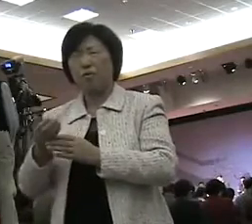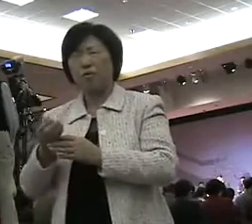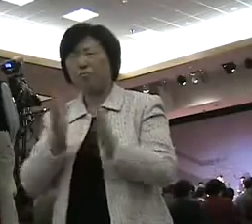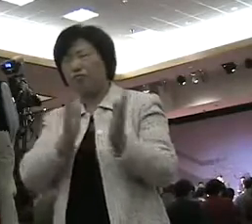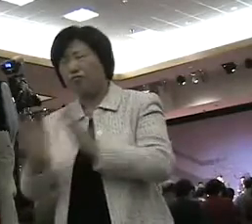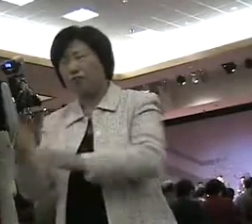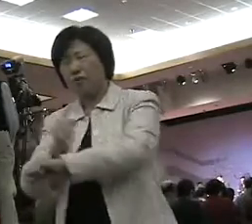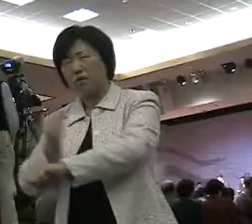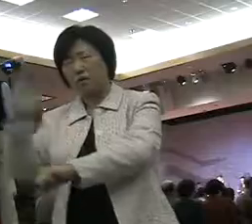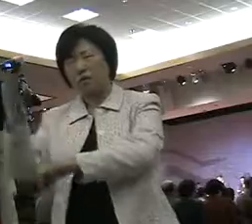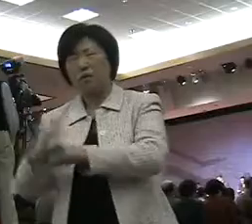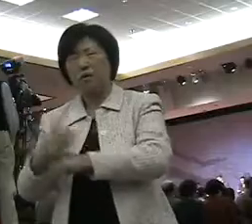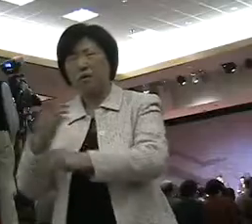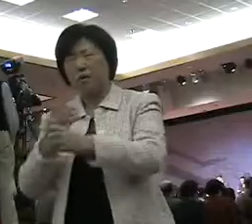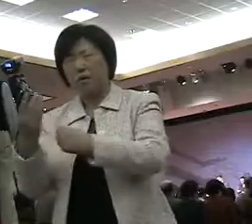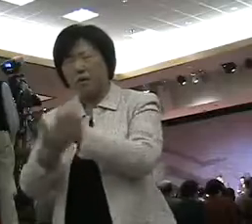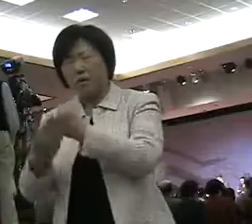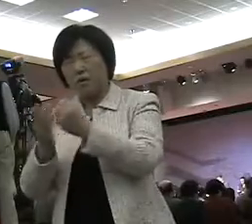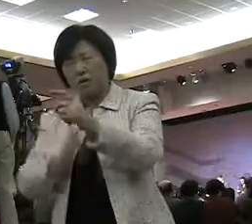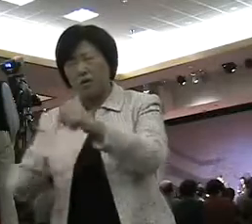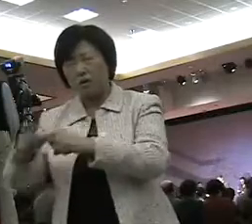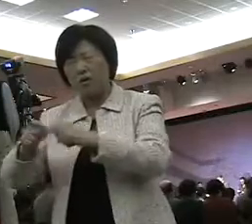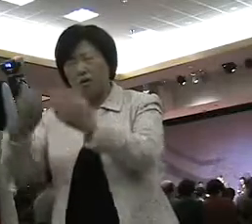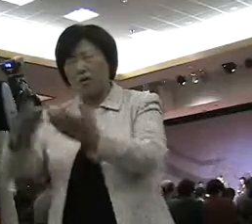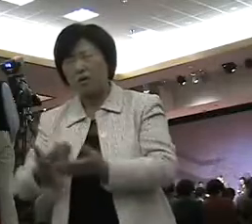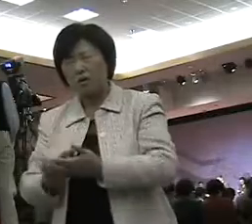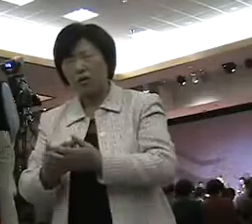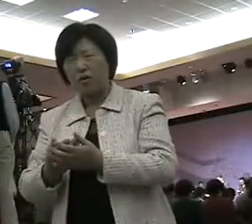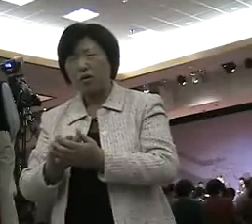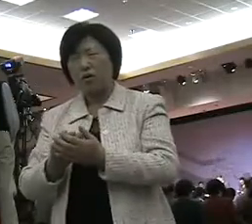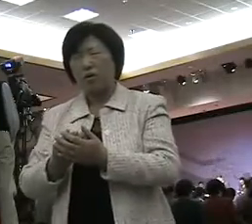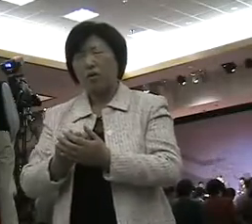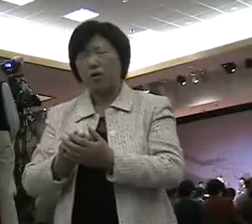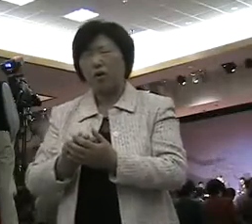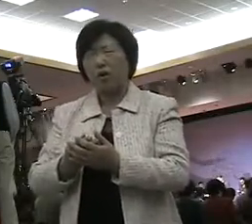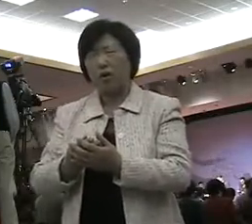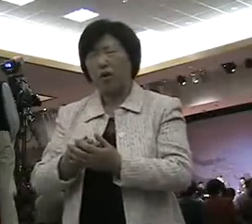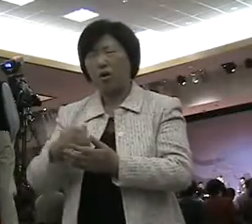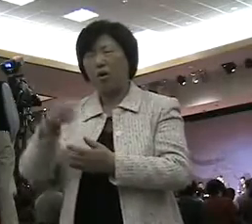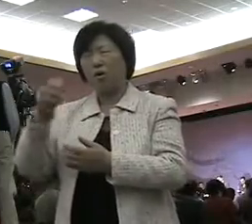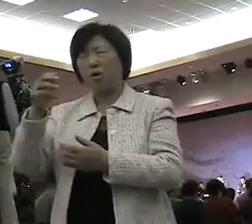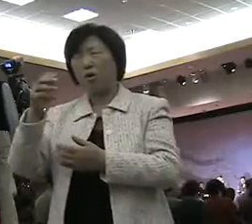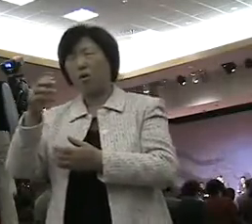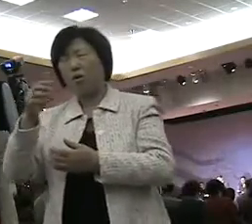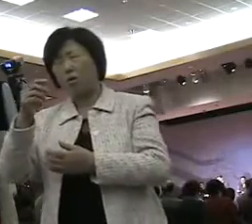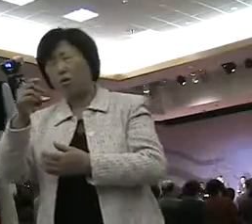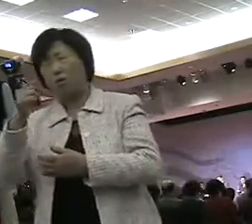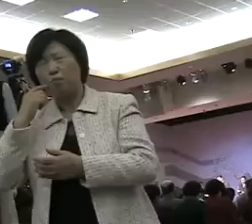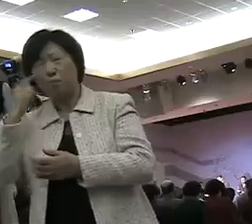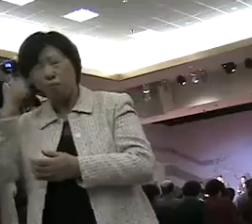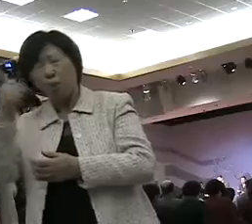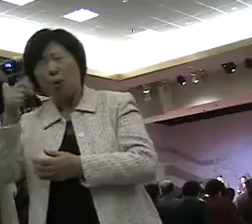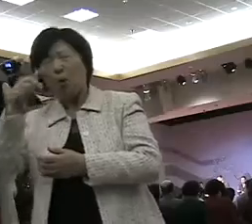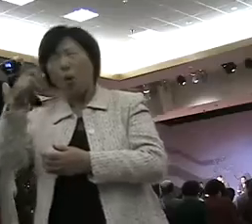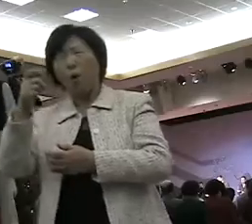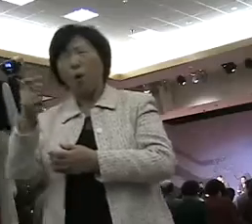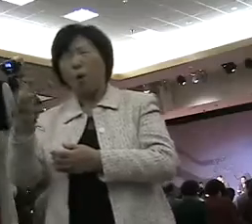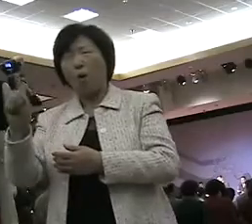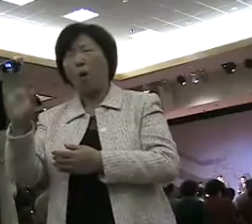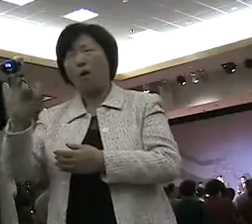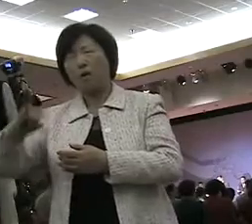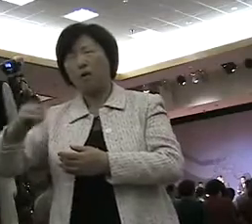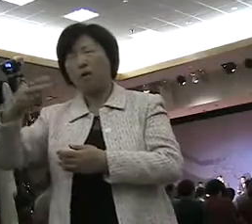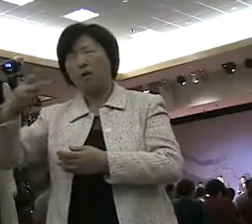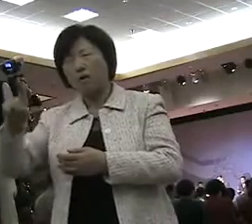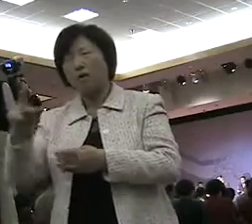더하여 주옵소서. 시국 과기대 행정관리 사역을 하시는 최세영 박혜서 선교사님을 축복해 주시사 과기대의 더욱 발전과